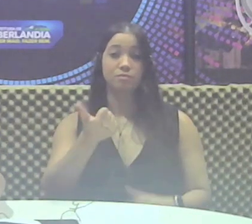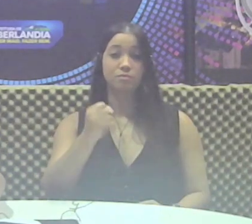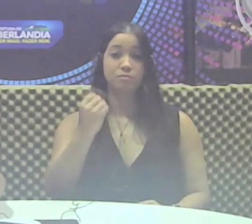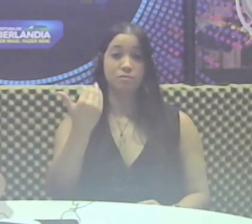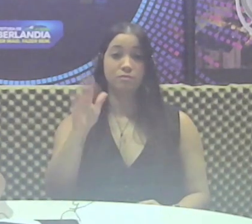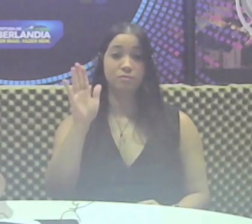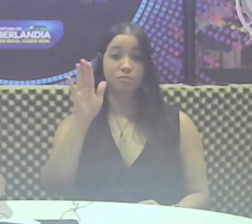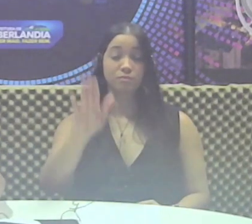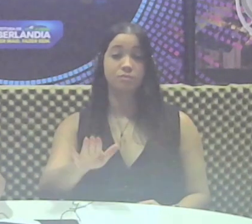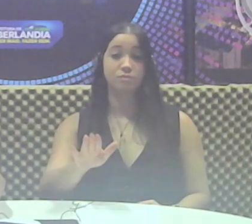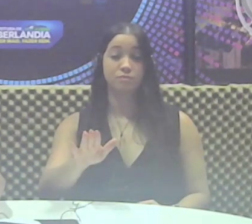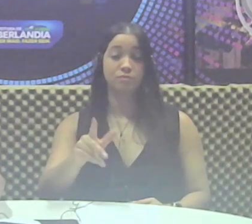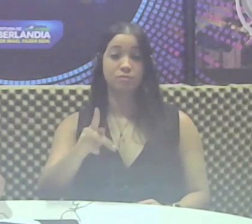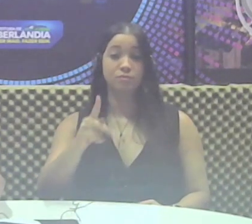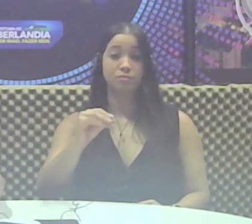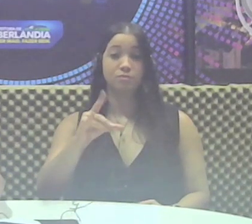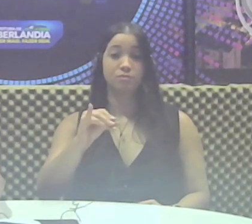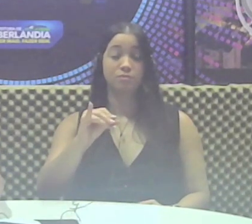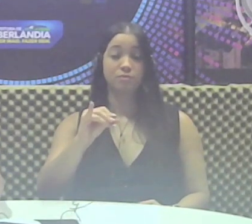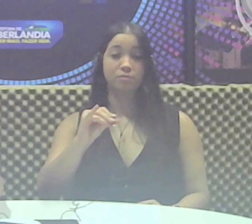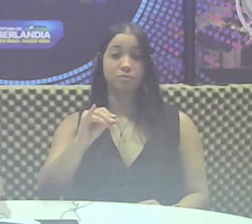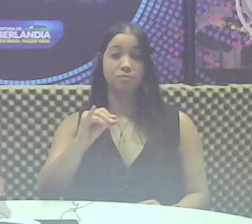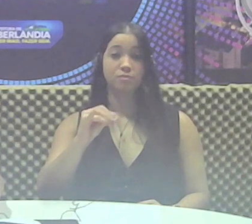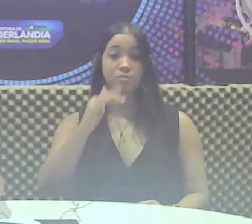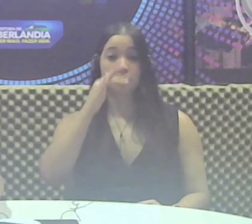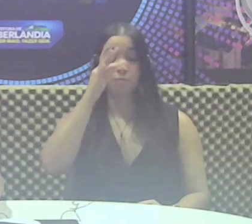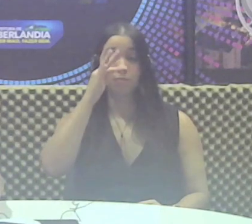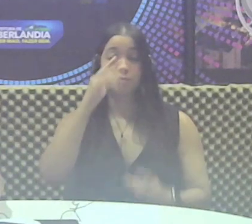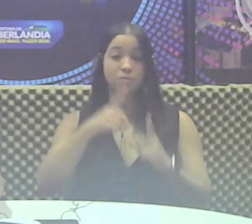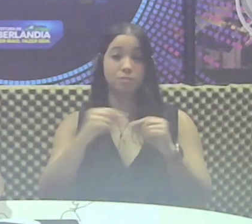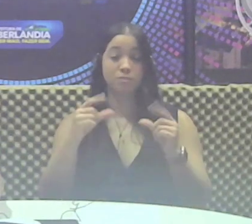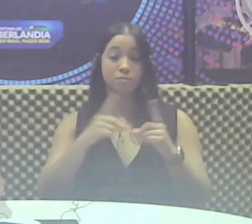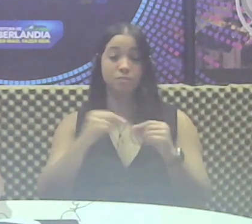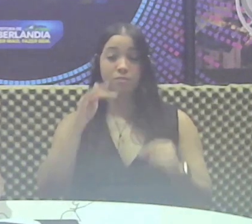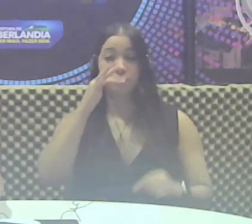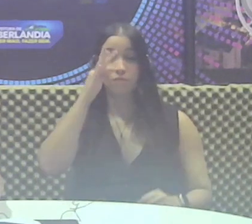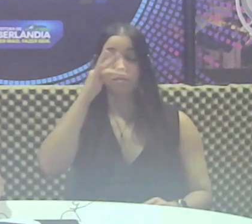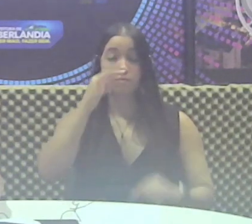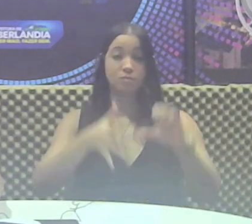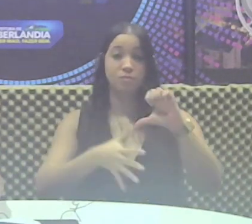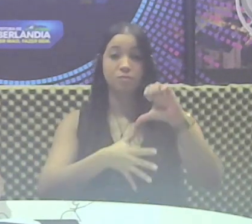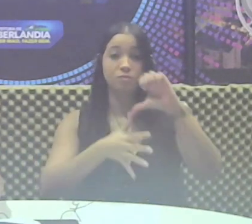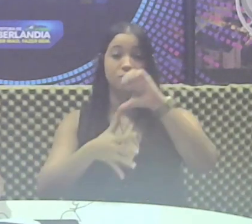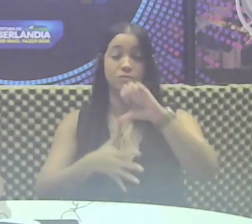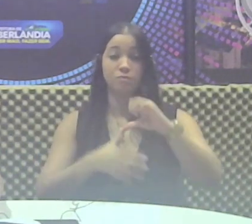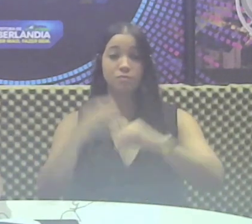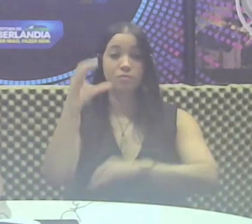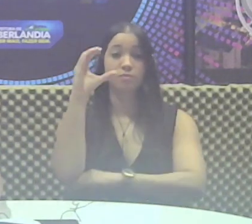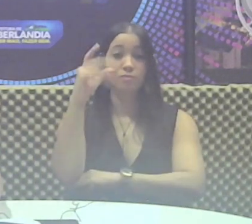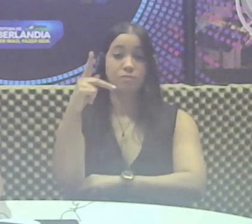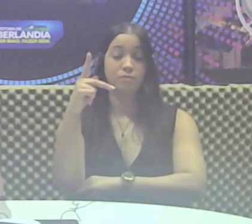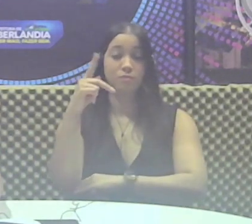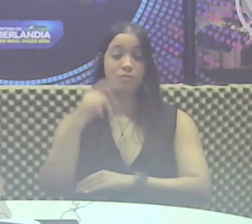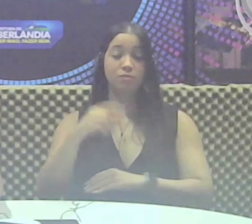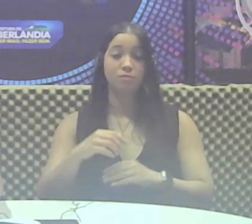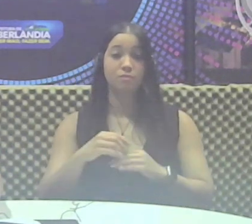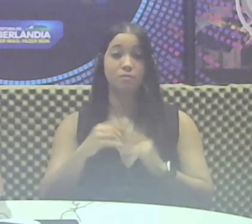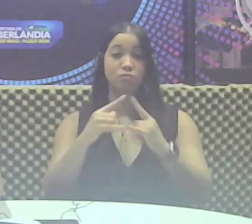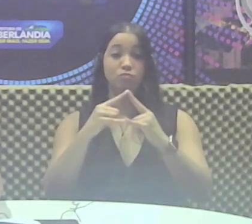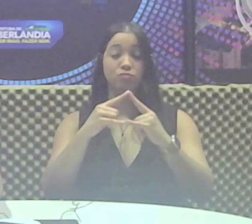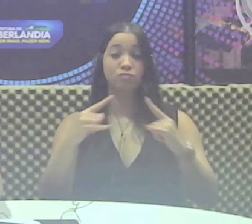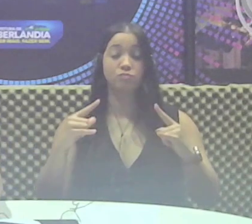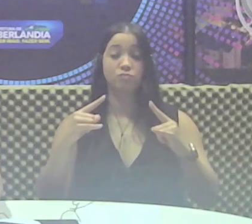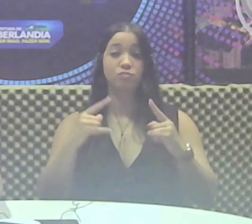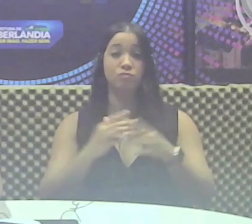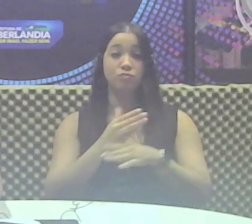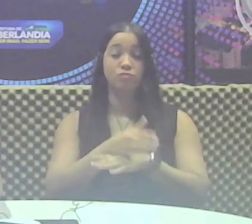as aulas acontecem nos poliesportivos Jardim Brasília, Jardim América e Custódio Pereira, quiosque multiuso